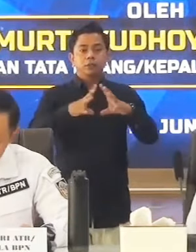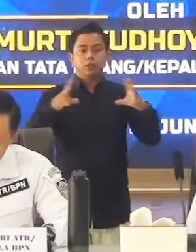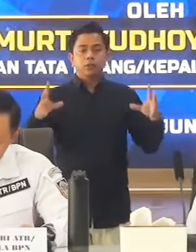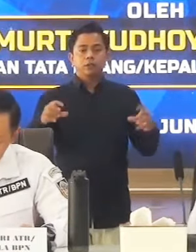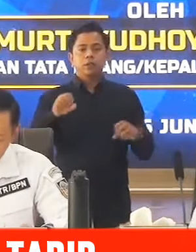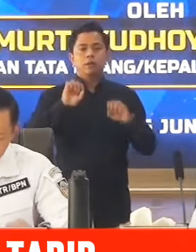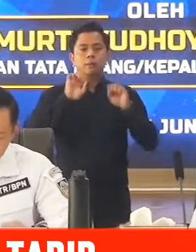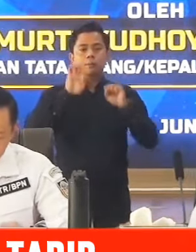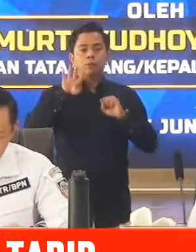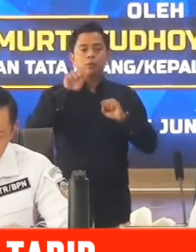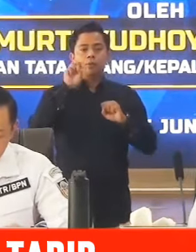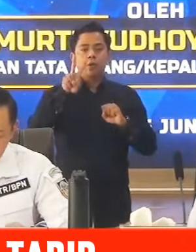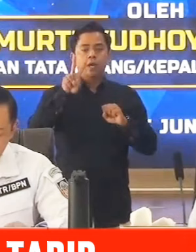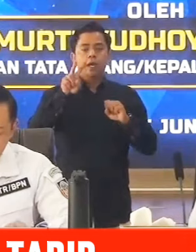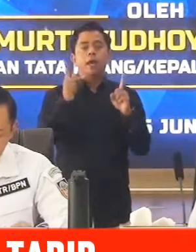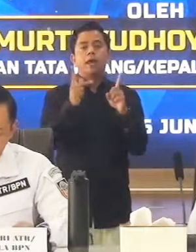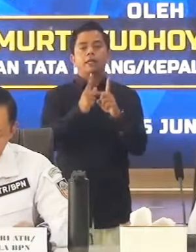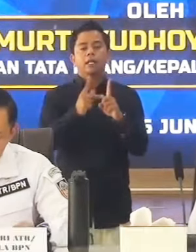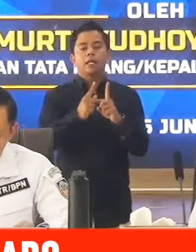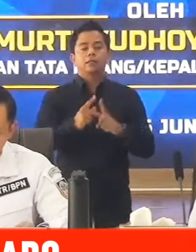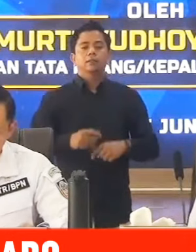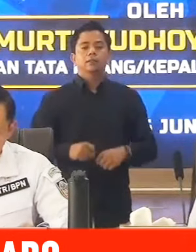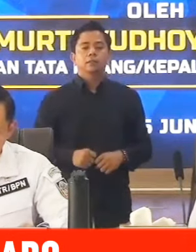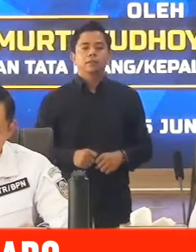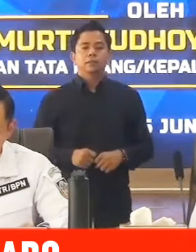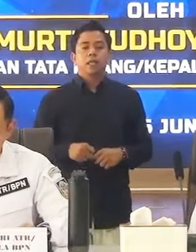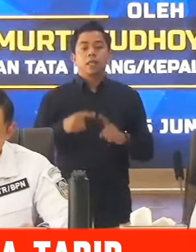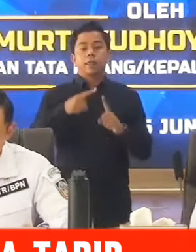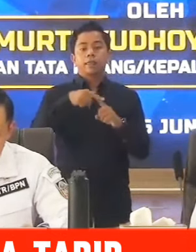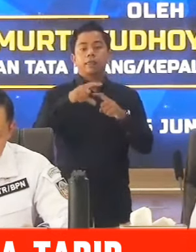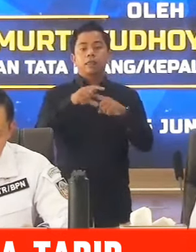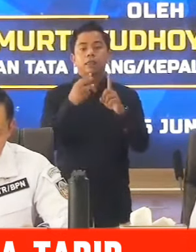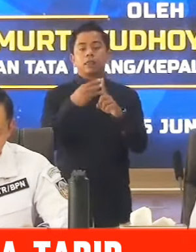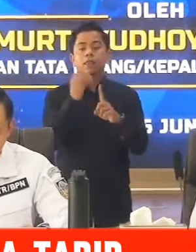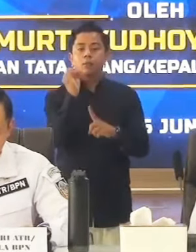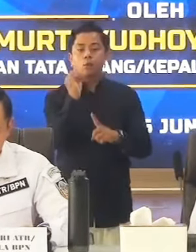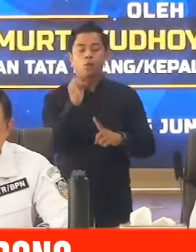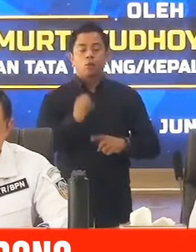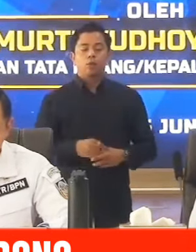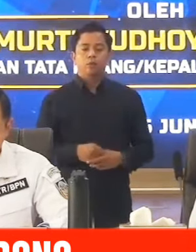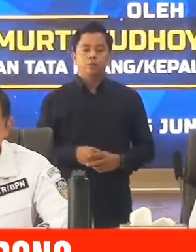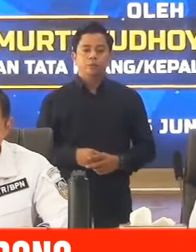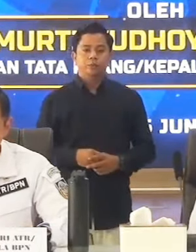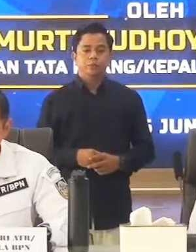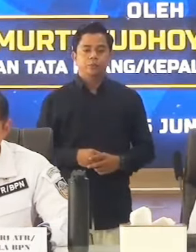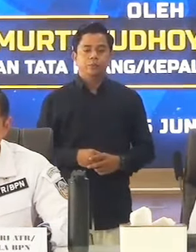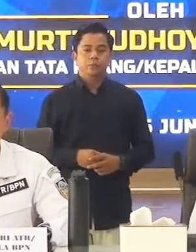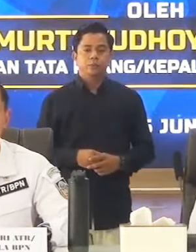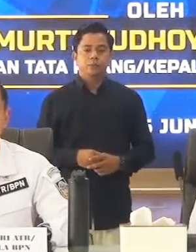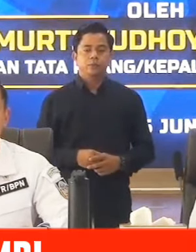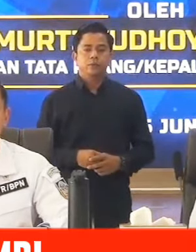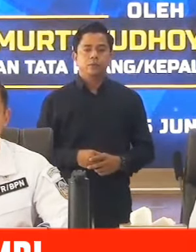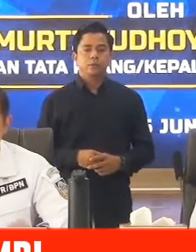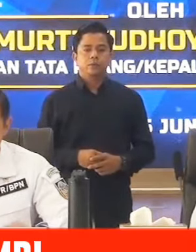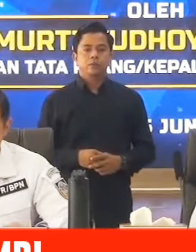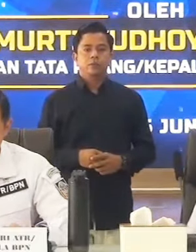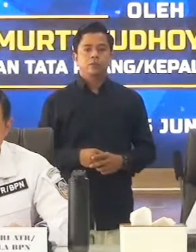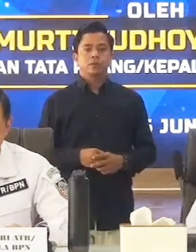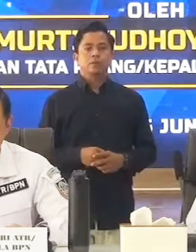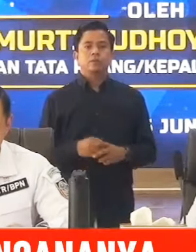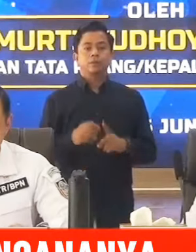hektar di Desa Batang Tabir, Desa Tanah Garo, Kecamatan Muara Tabir, Kabupaten Tebo, Provinsi